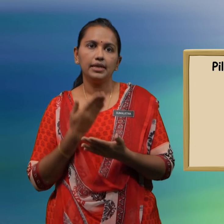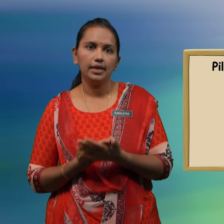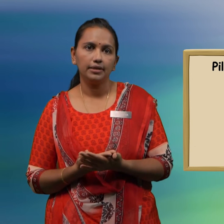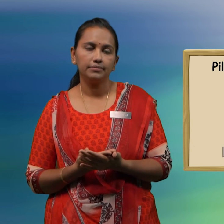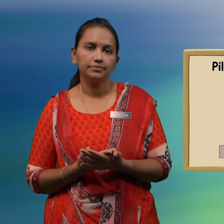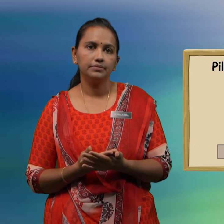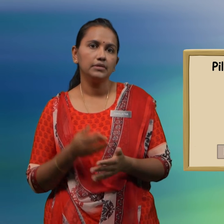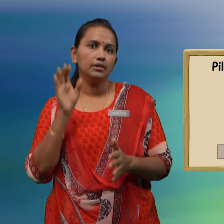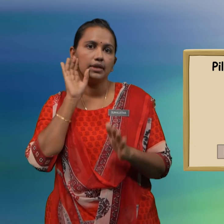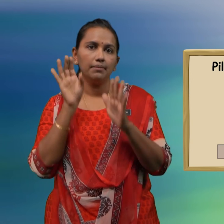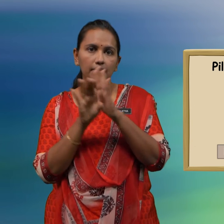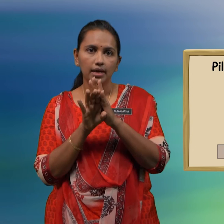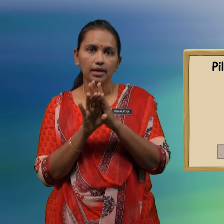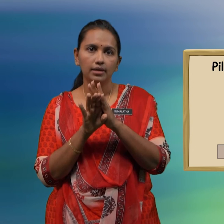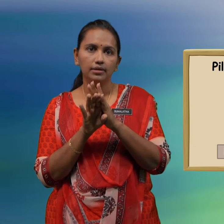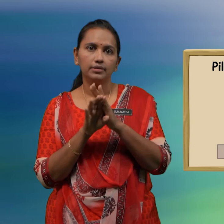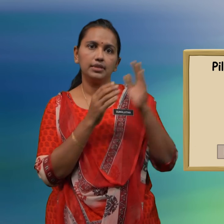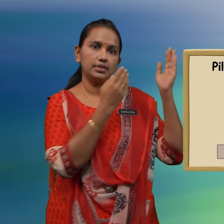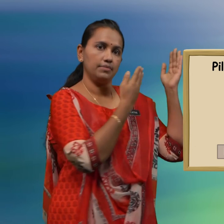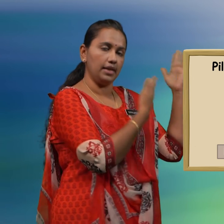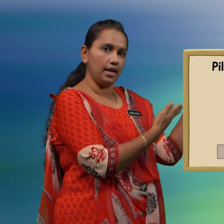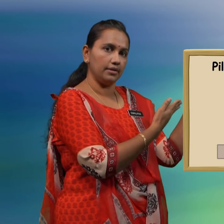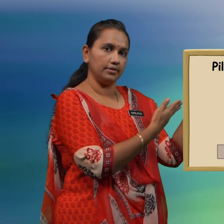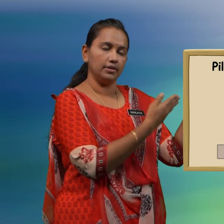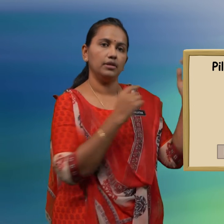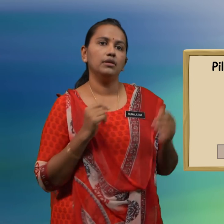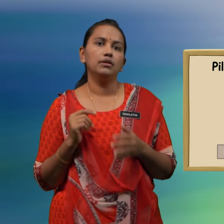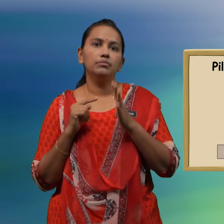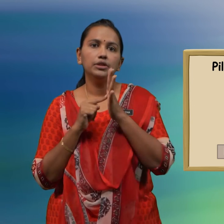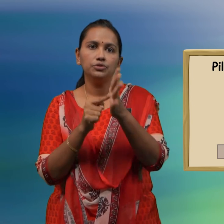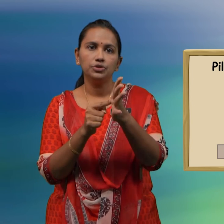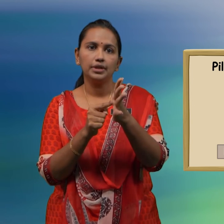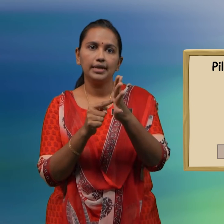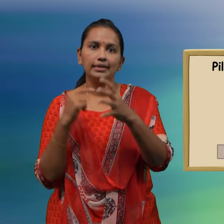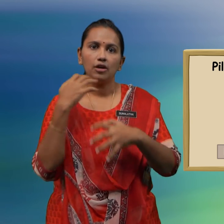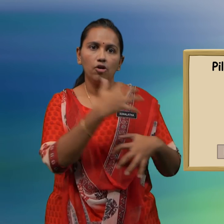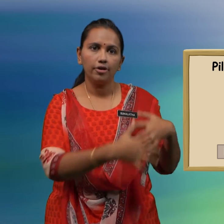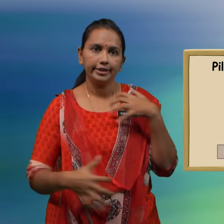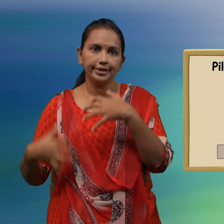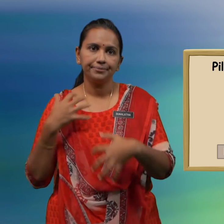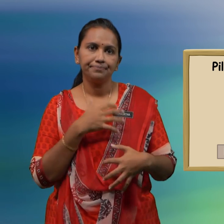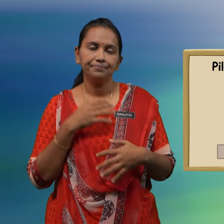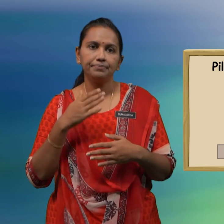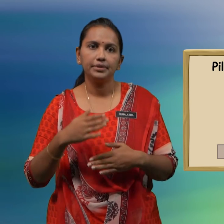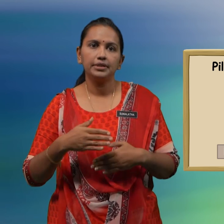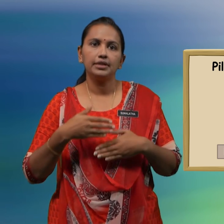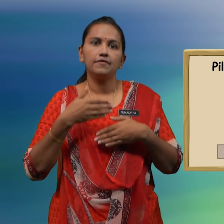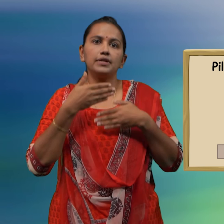Baiklah, gambar di sebelah menunjukkan organ